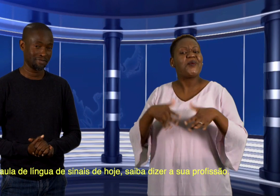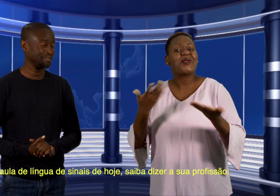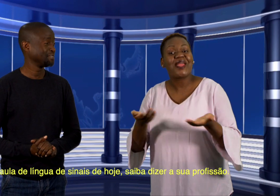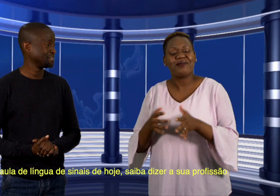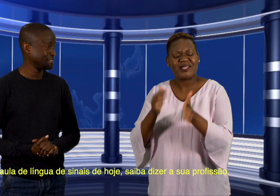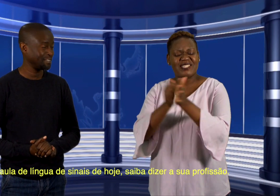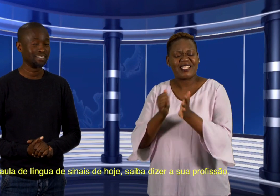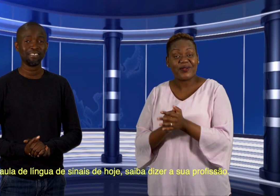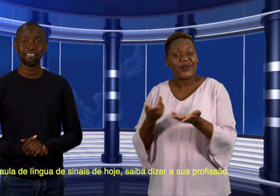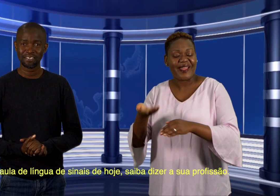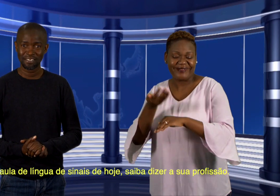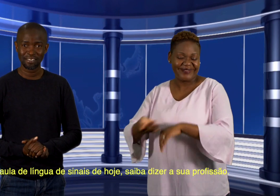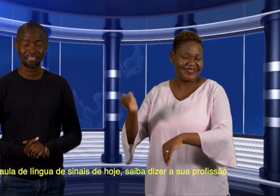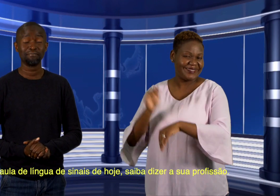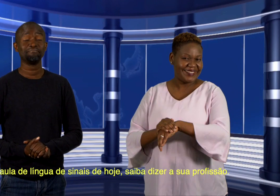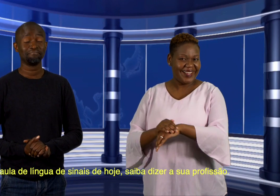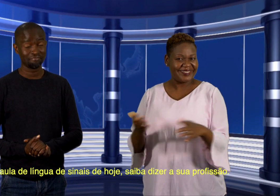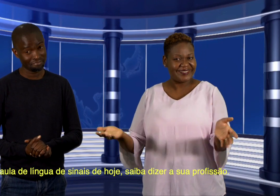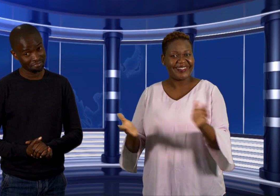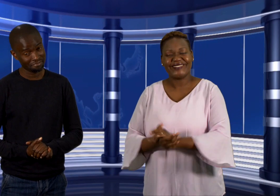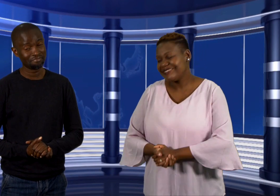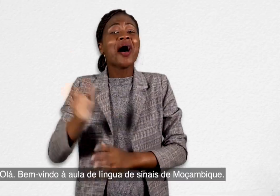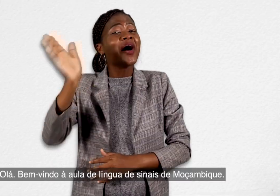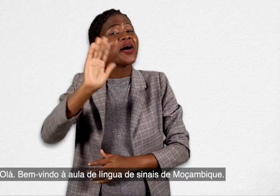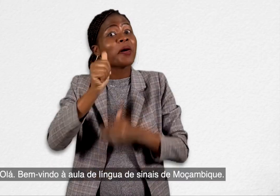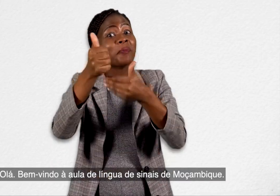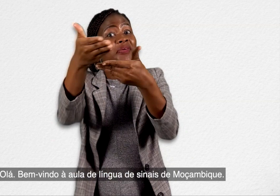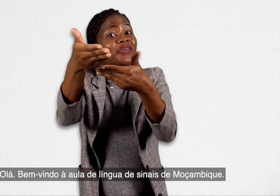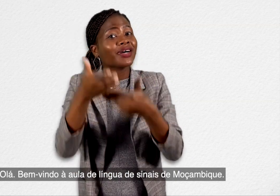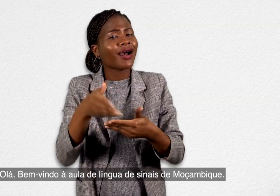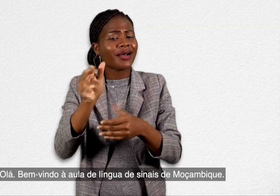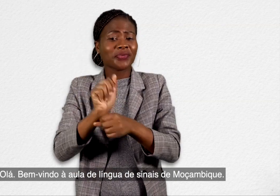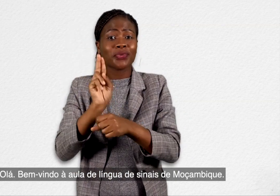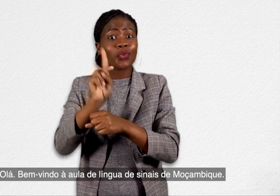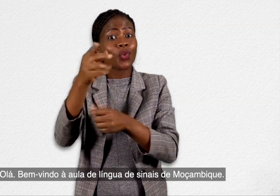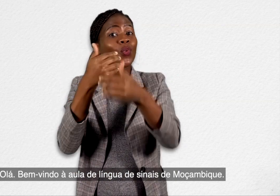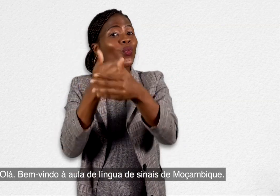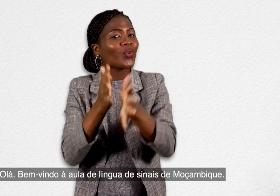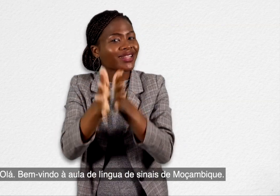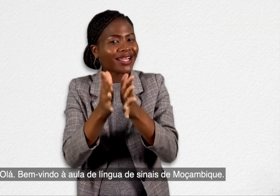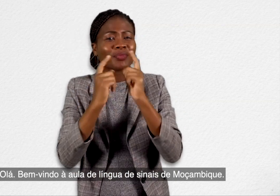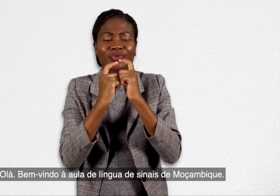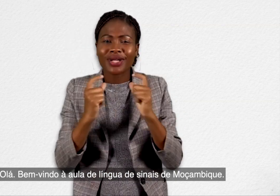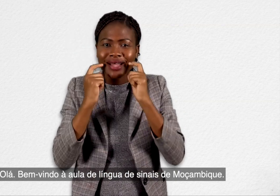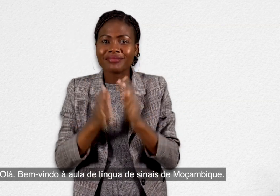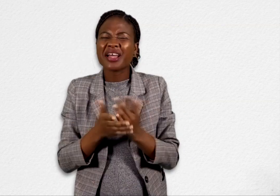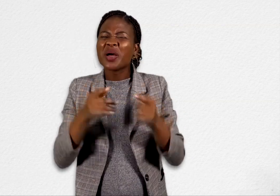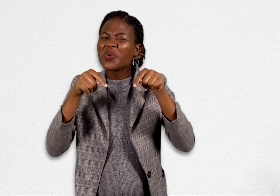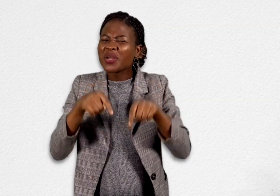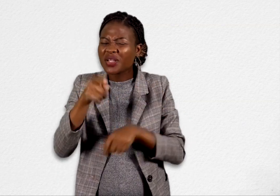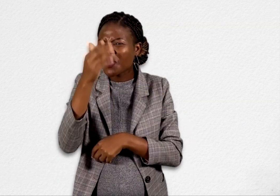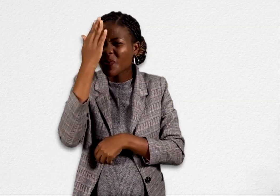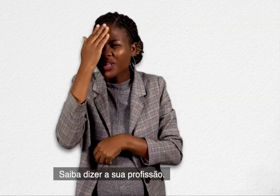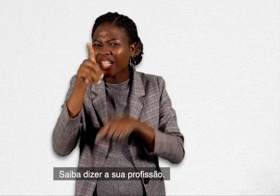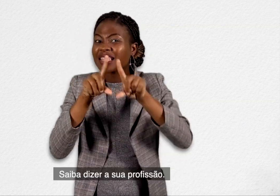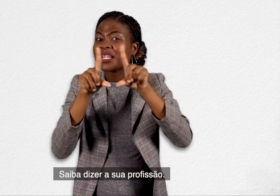hoje, saiba dizer a sua profissão. Olá, bem-vindo à aula de língua de sinais de Moçambique.